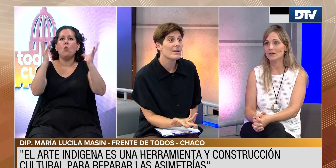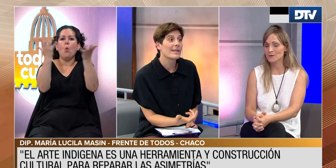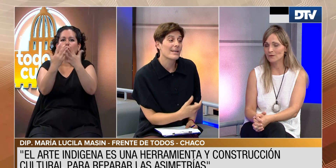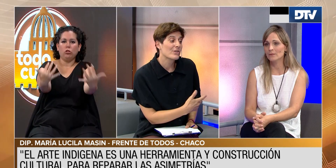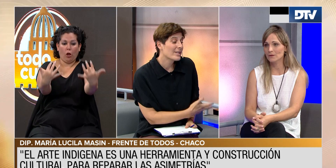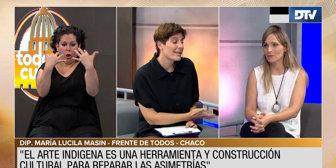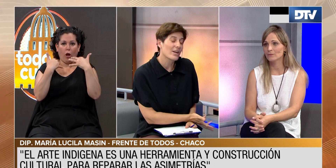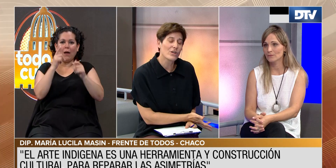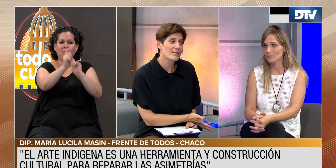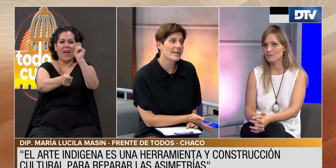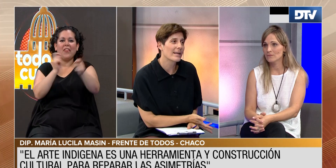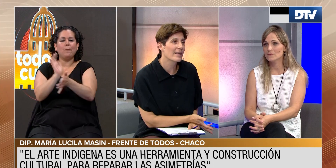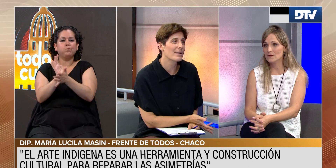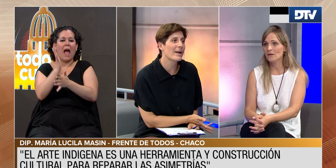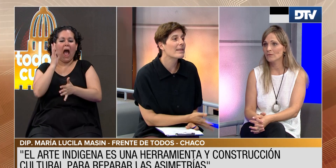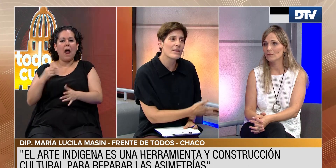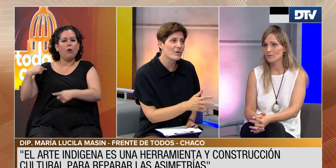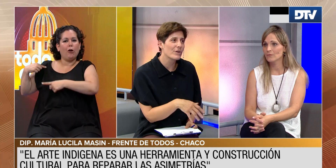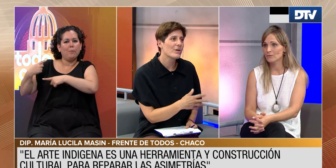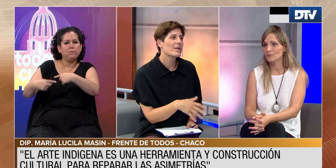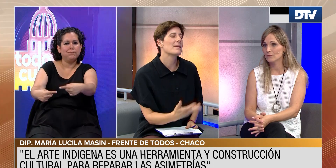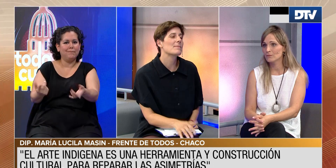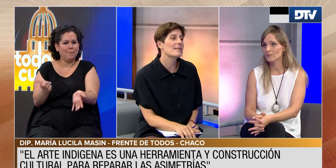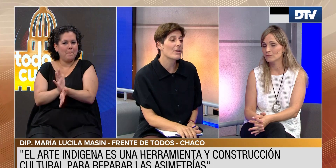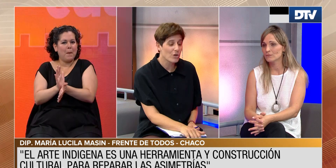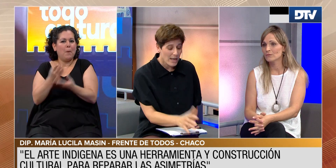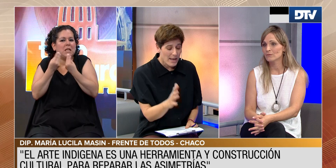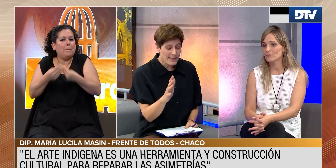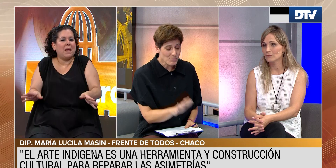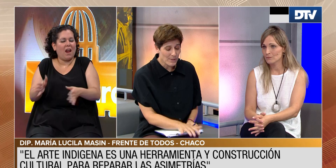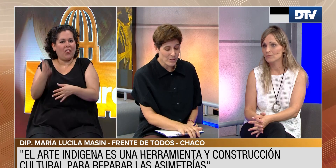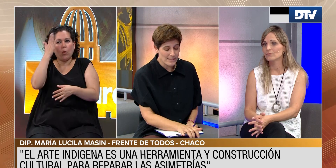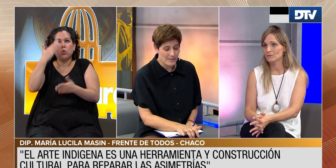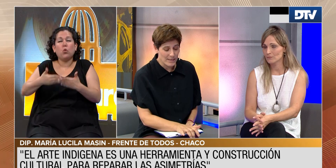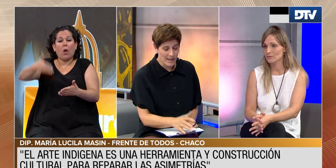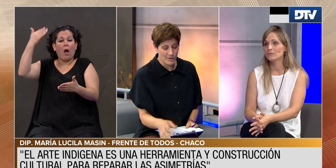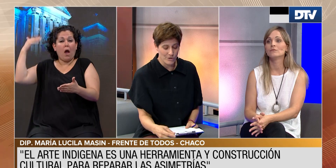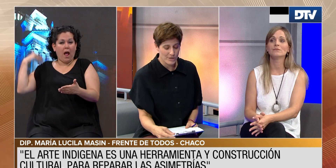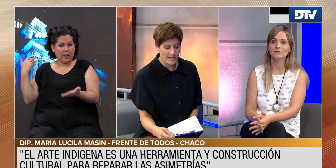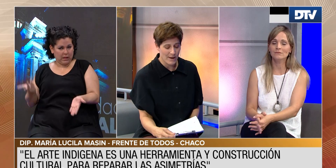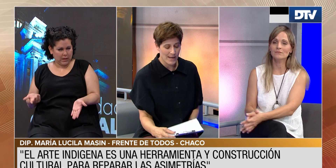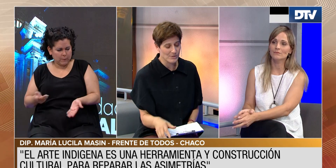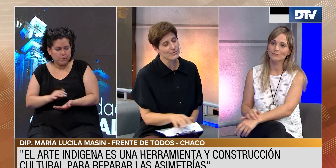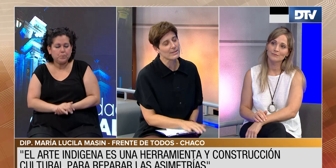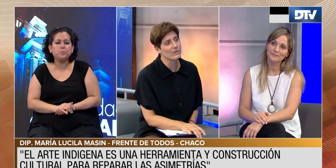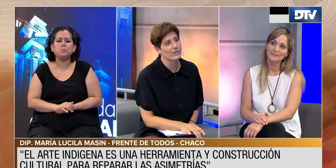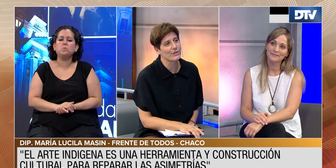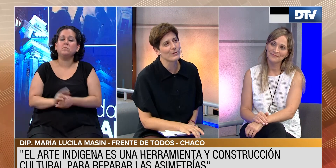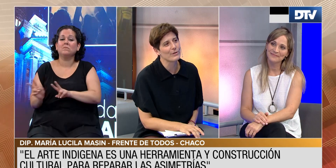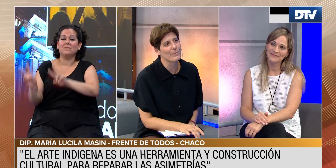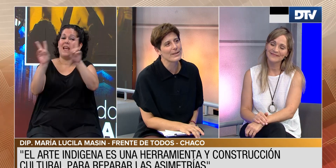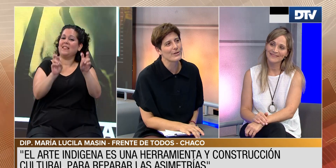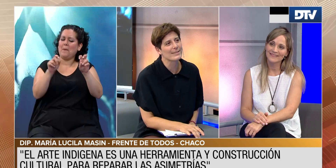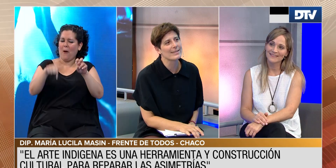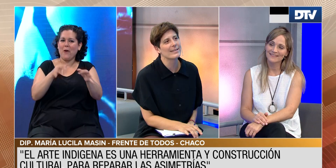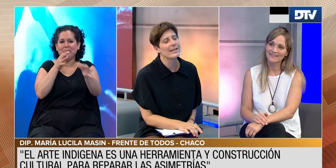legado que no se reconoce, que queda ahí perdido y minimizado. Estamos hablando de accesibilidad, bueno, y hablábamos hace un ratito con